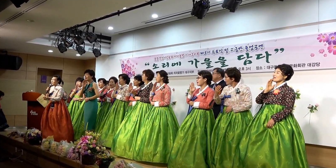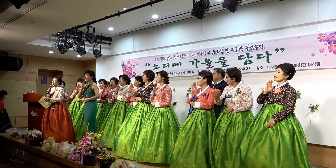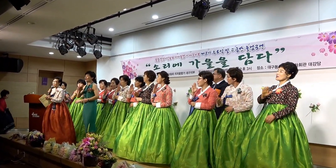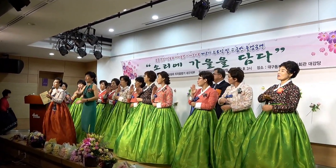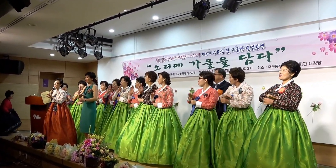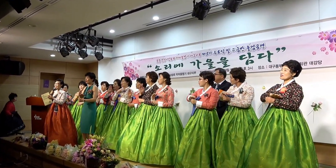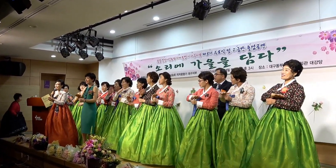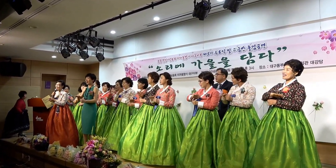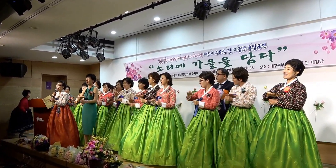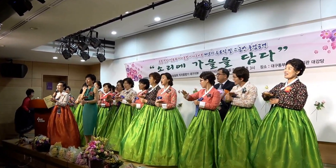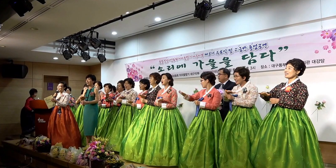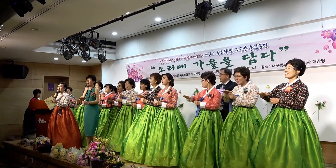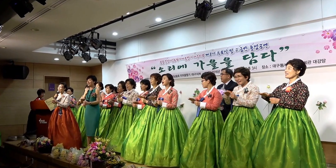정말로 사랑해